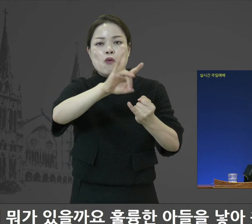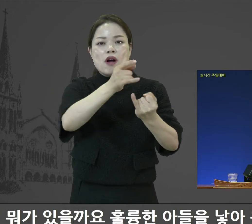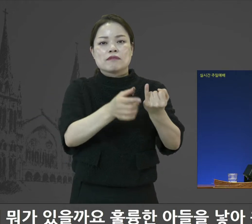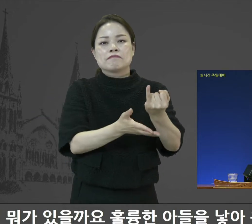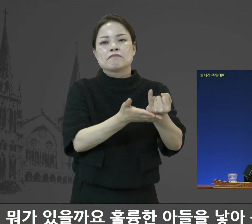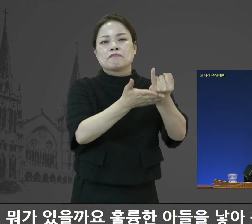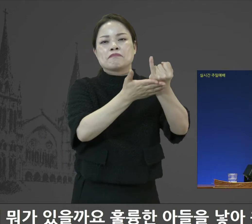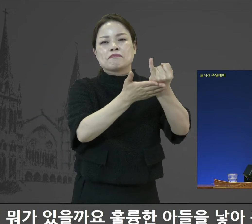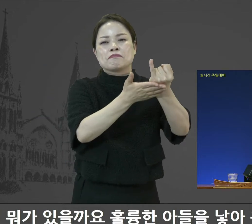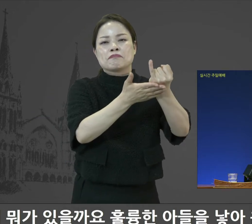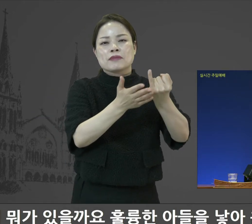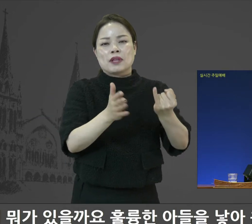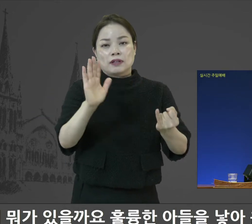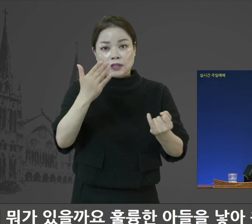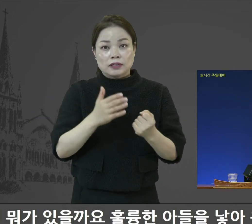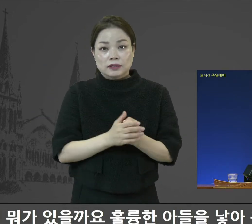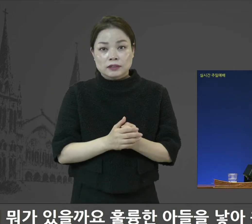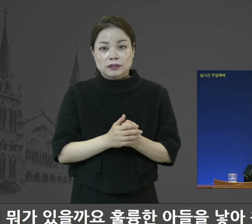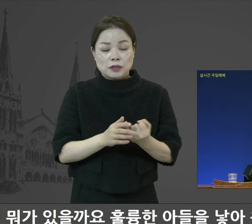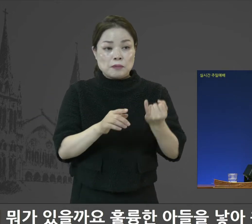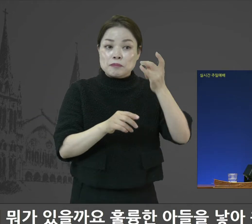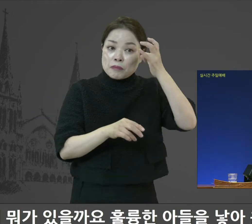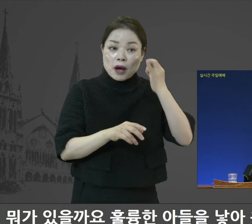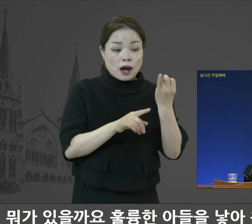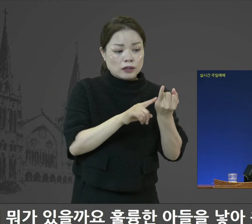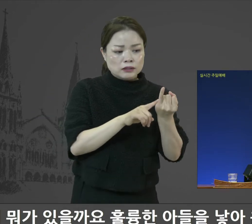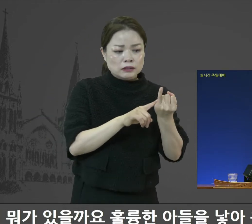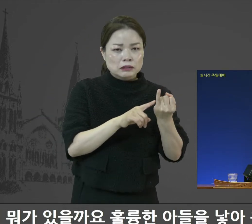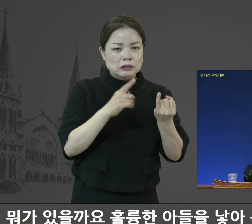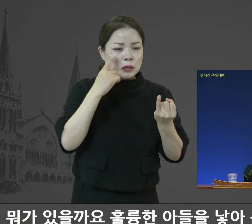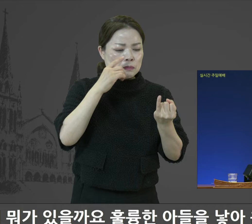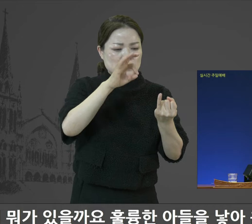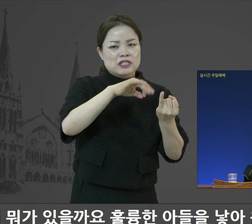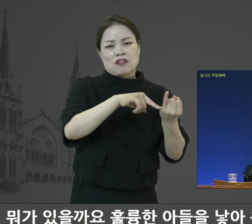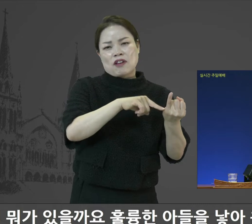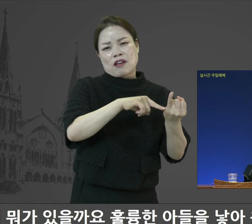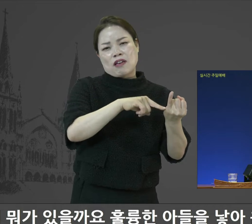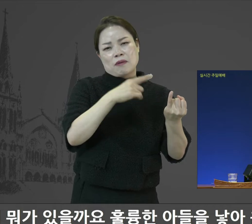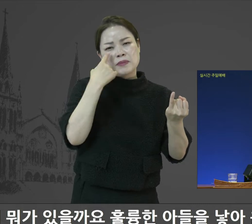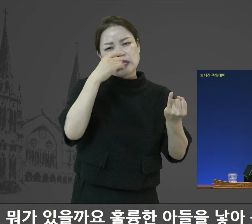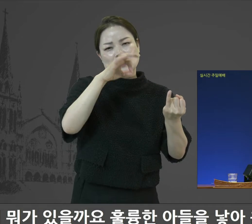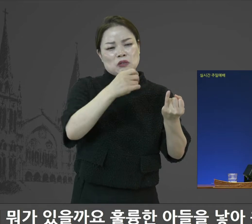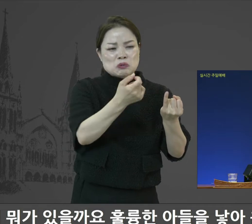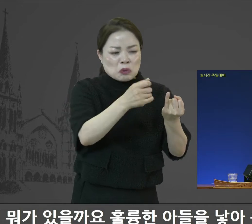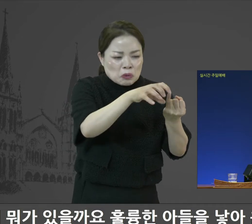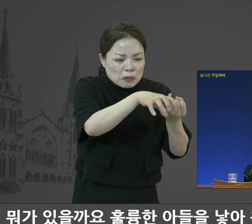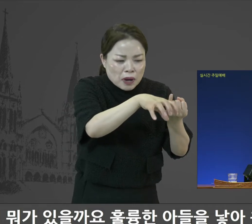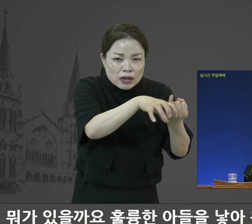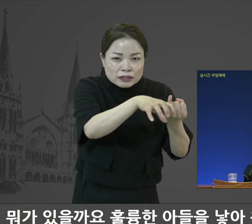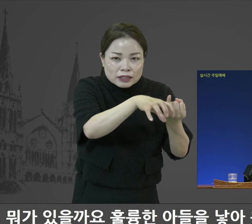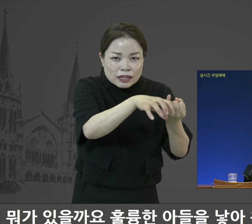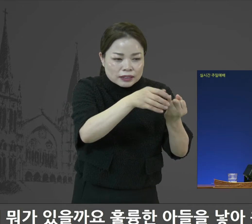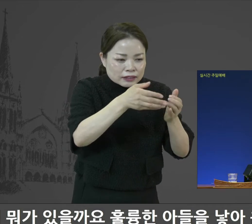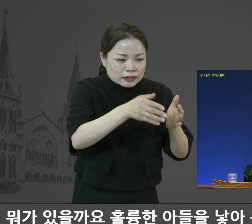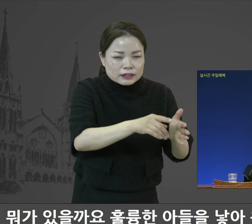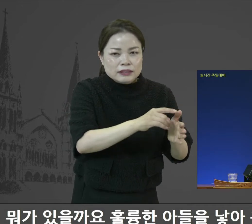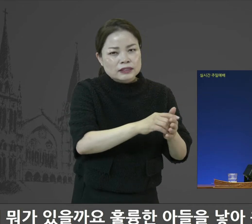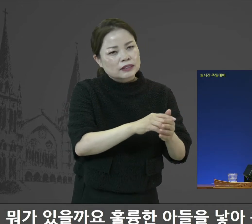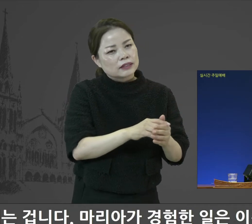마리아가 경험했던 큰 일은 사실 이런 일이었습니다. 비천한 상태에 있었죠. 조그만 마을, 조그만 고장에 그저